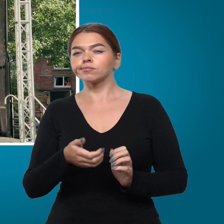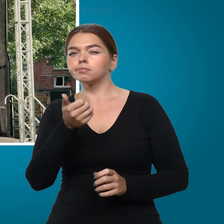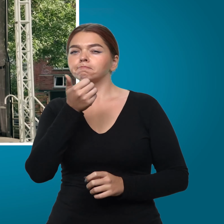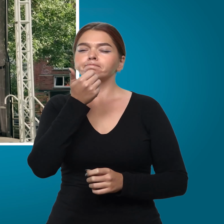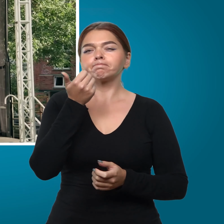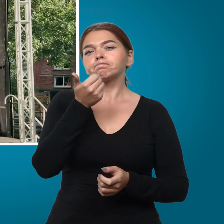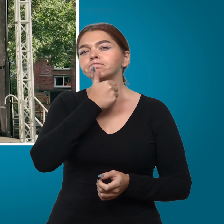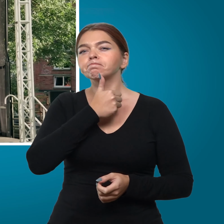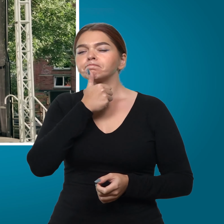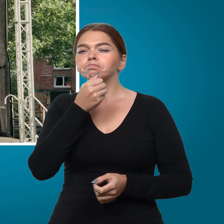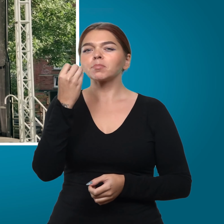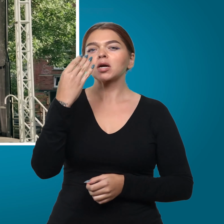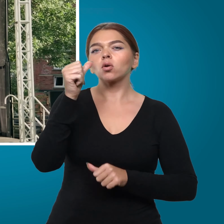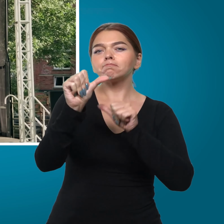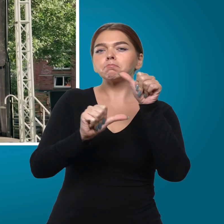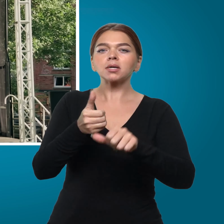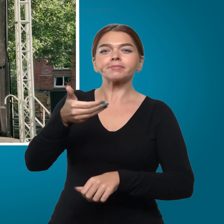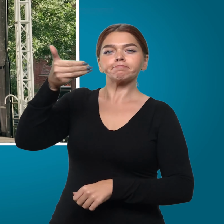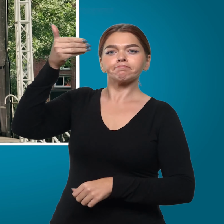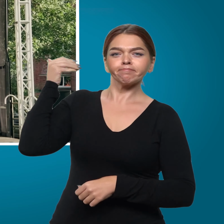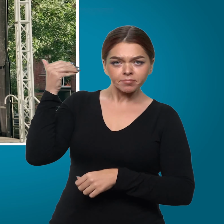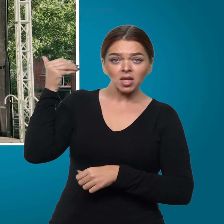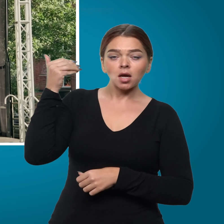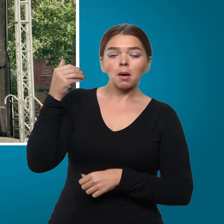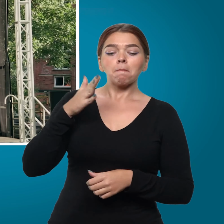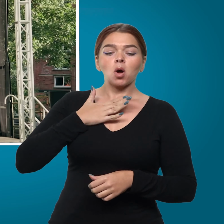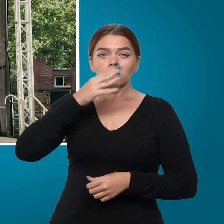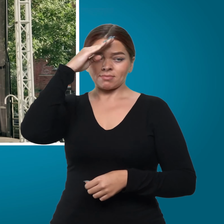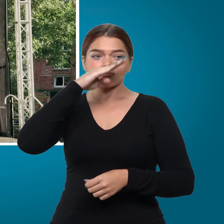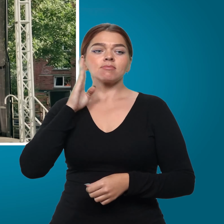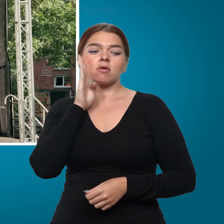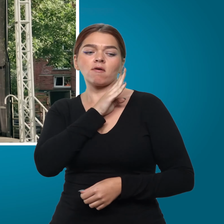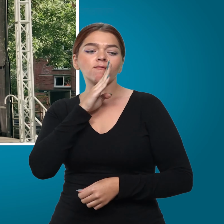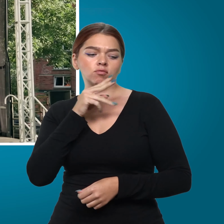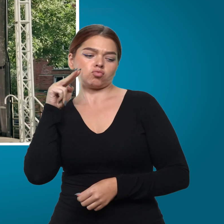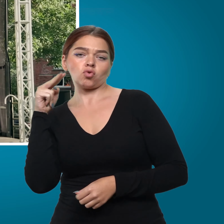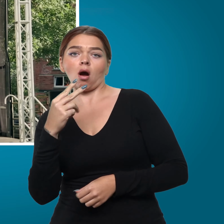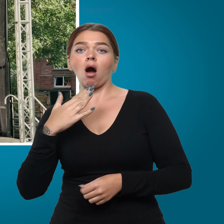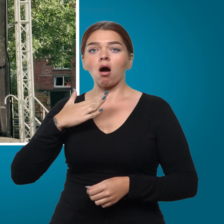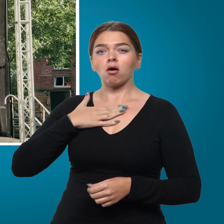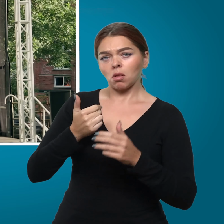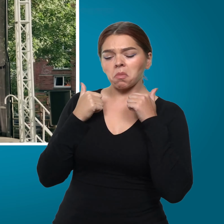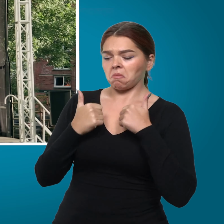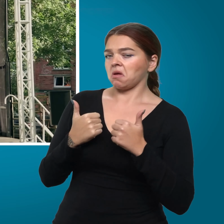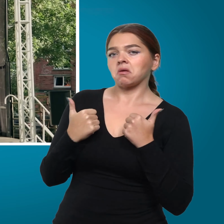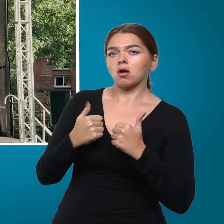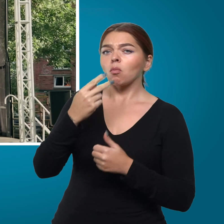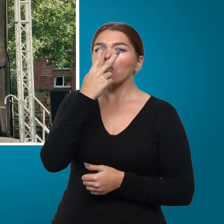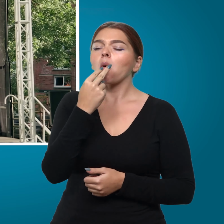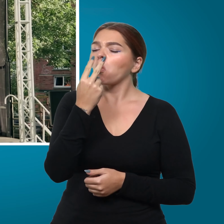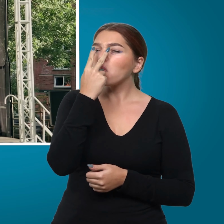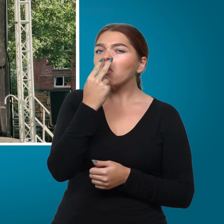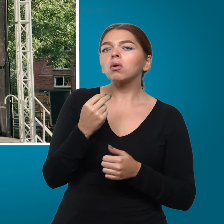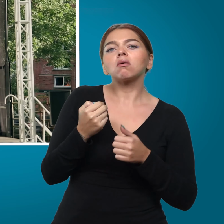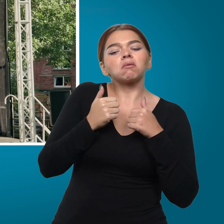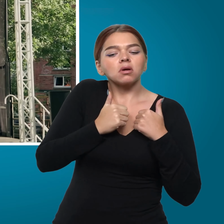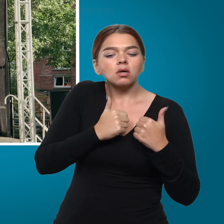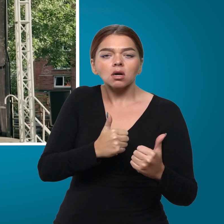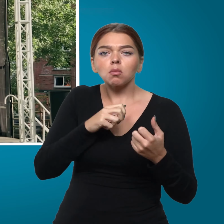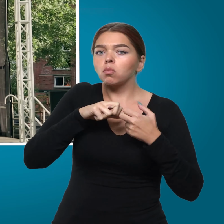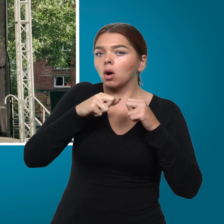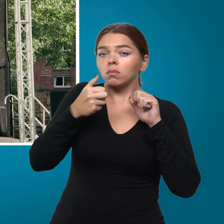Tai tada, sakykime, prieš 15 metų. Šiaip tėvų atžvilgiu buvau labai geras vaikas ir labai gera paauglė. Tikrai